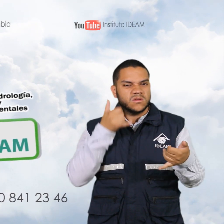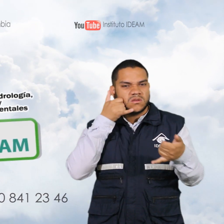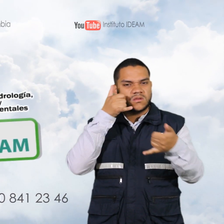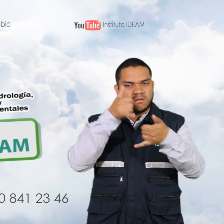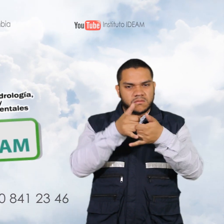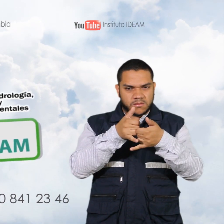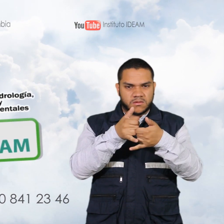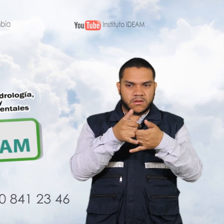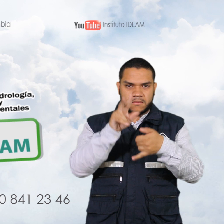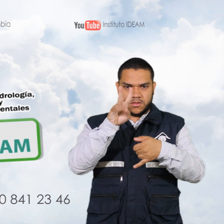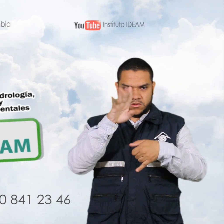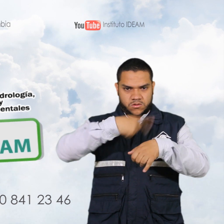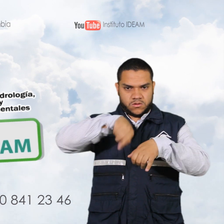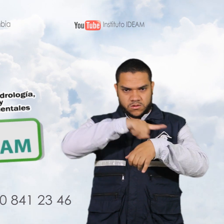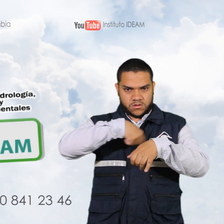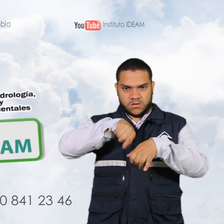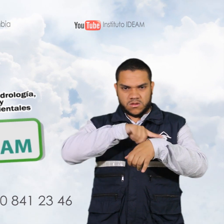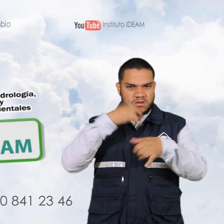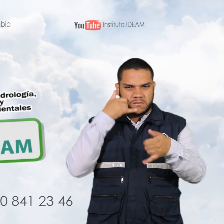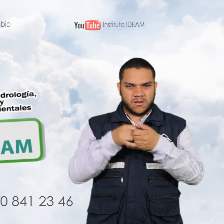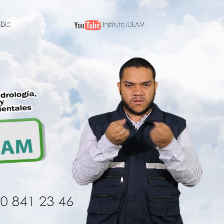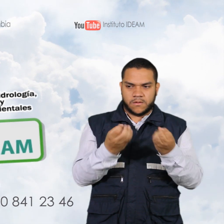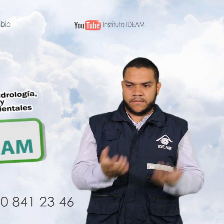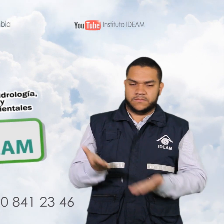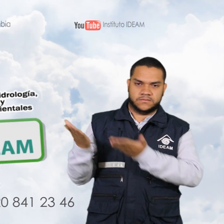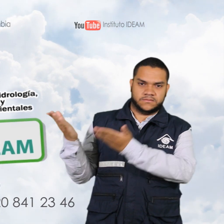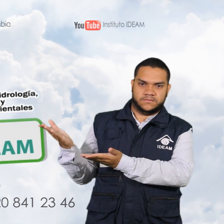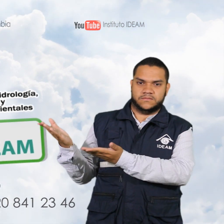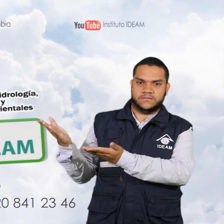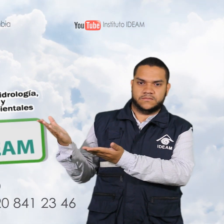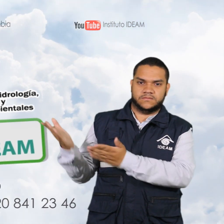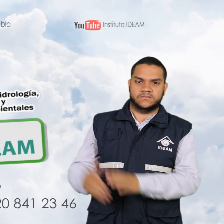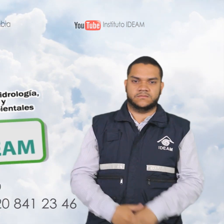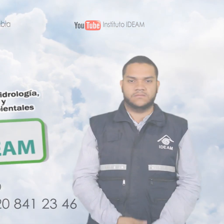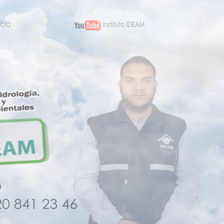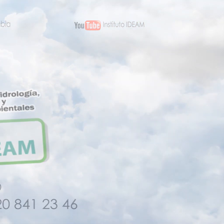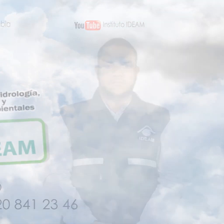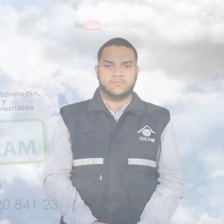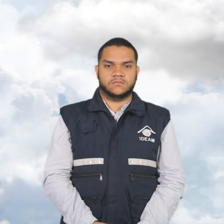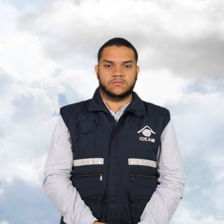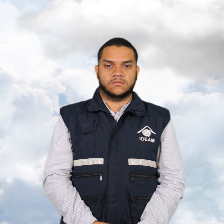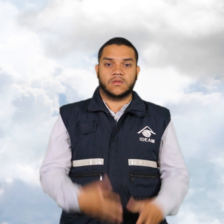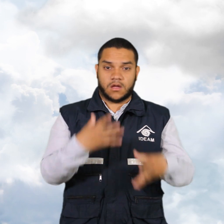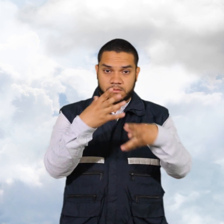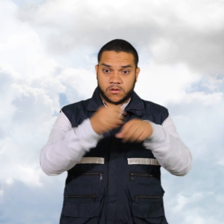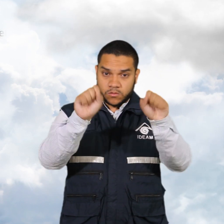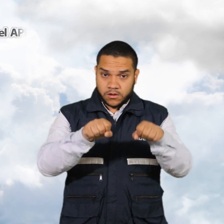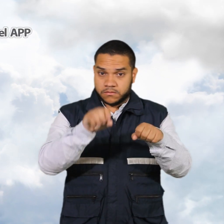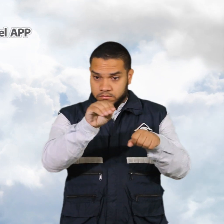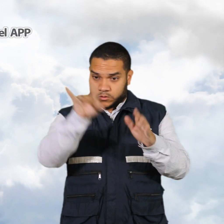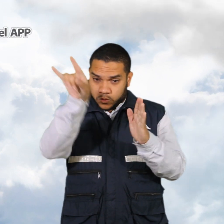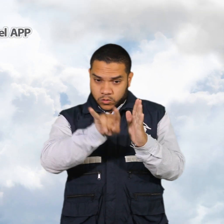comunicarse con nosotros las 24 horas del día a los números telefónicos que aparecen en pantalla. Adicionalmente los